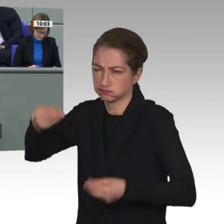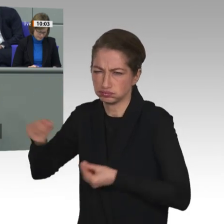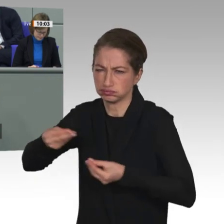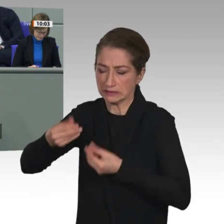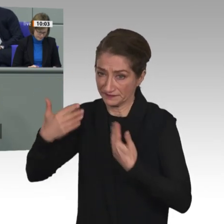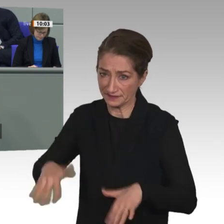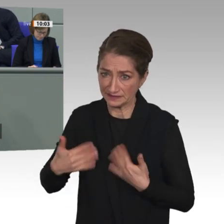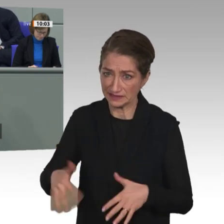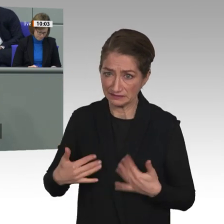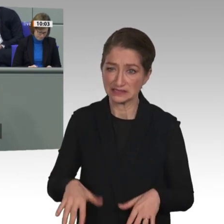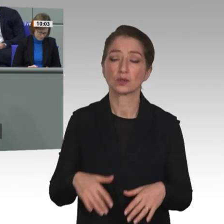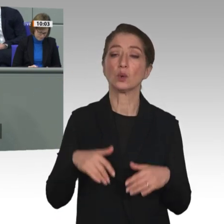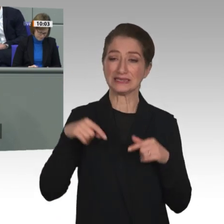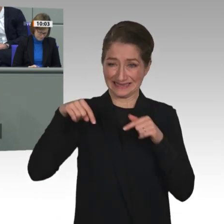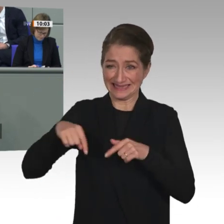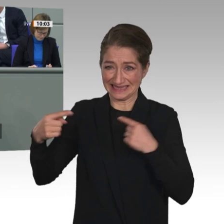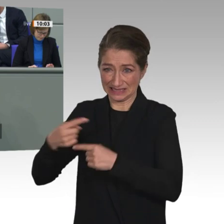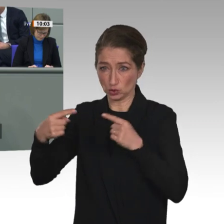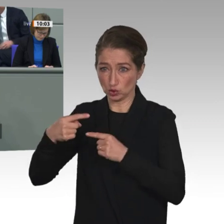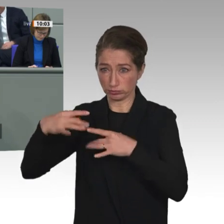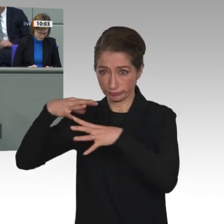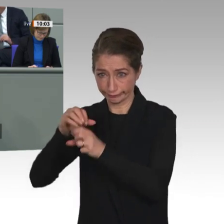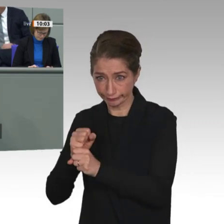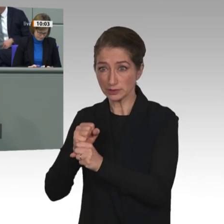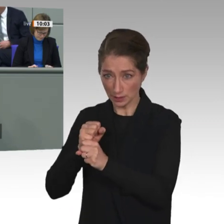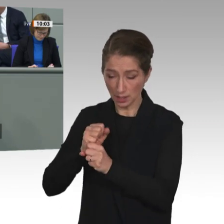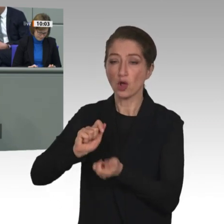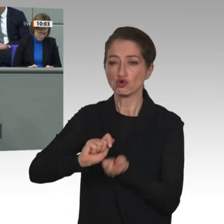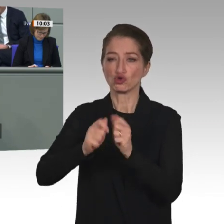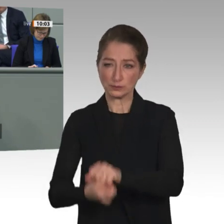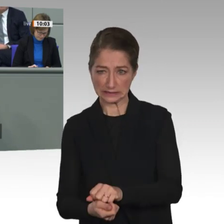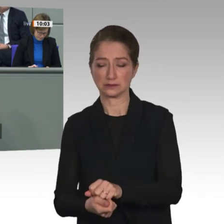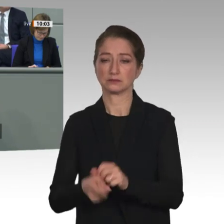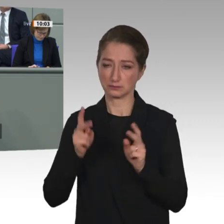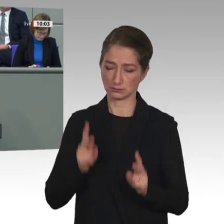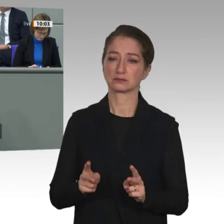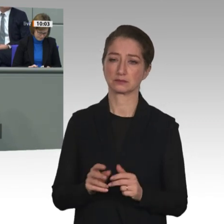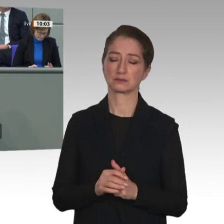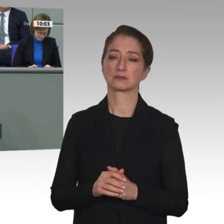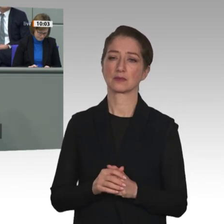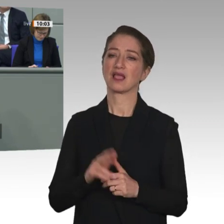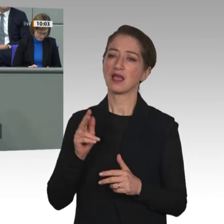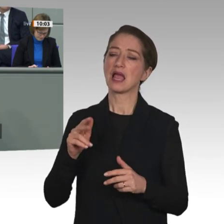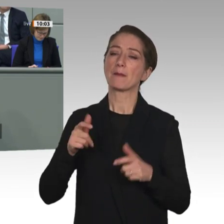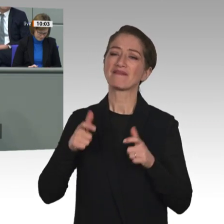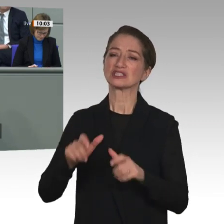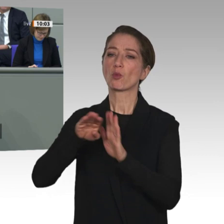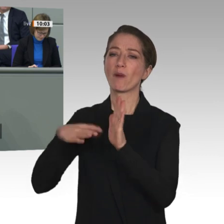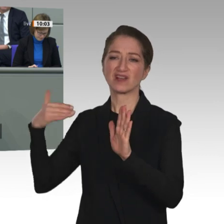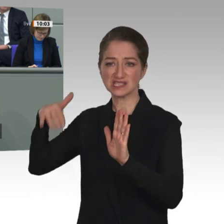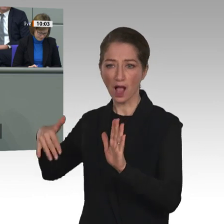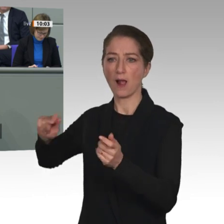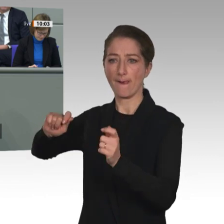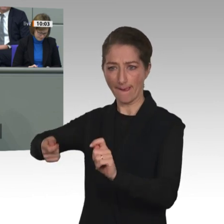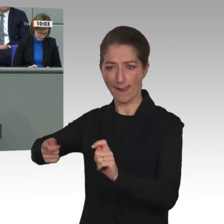werden diese Diskussionen auch umsetzen in veränderte Präventionsprogramme.